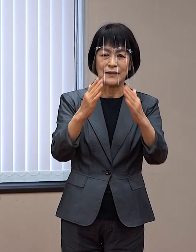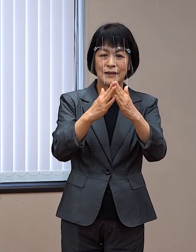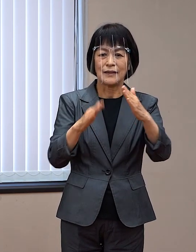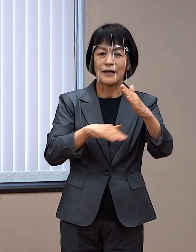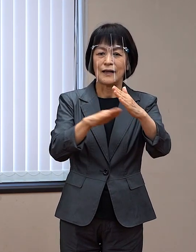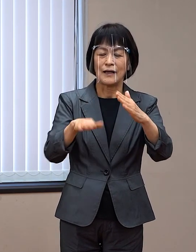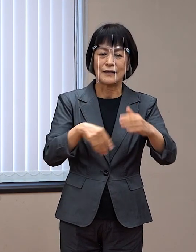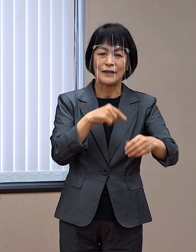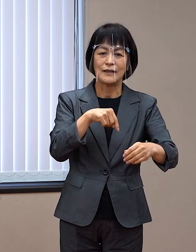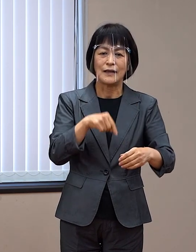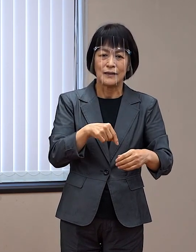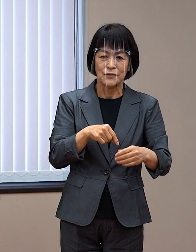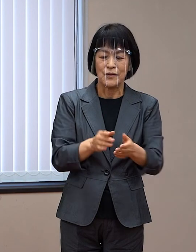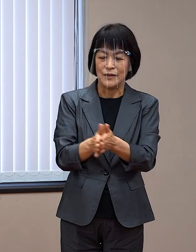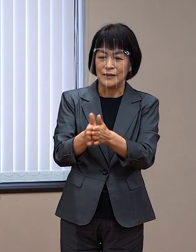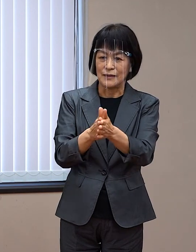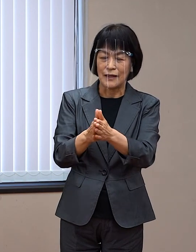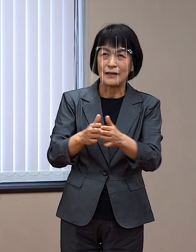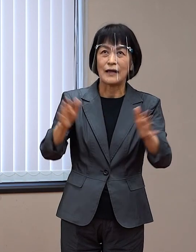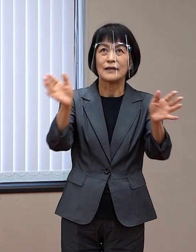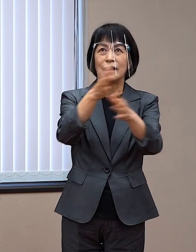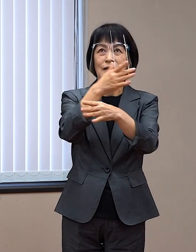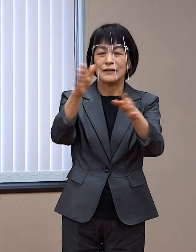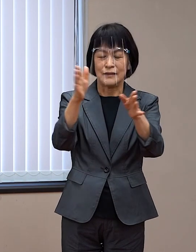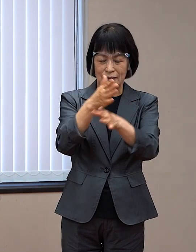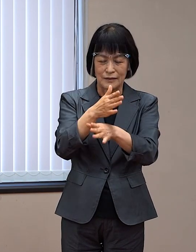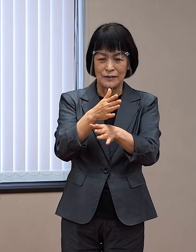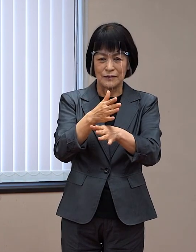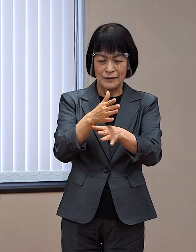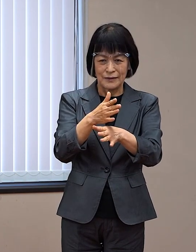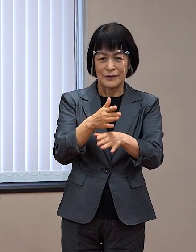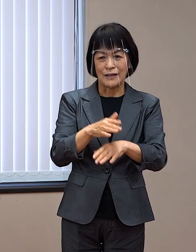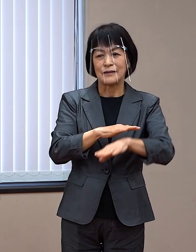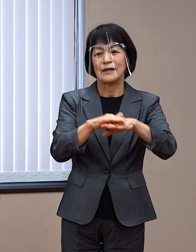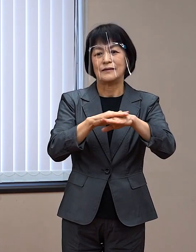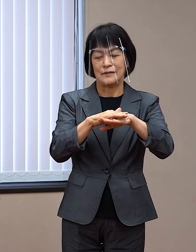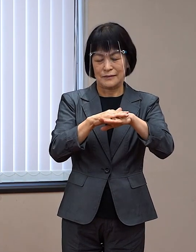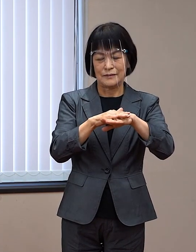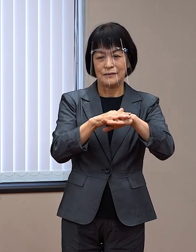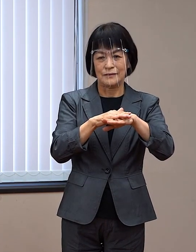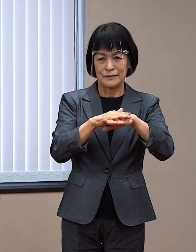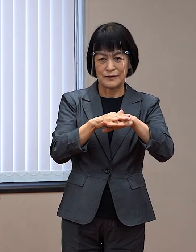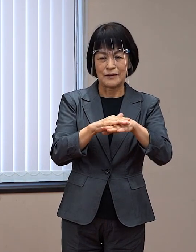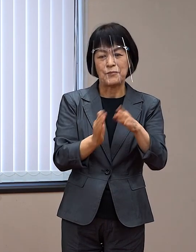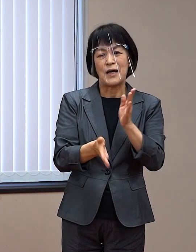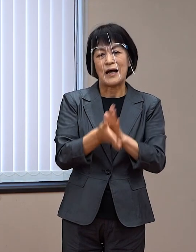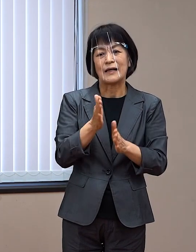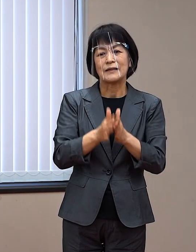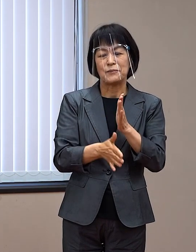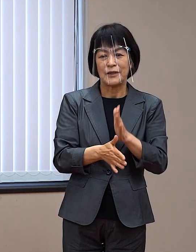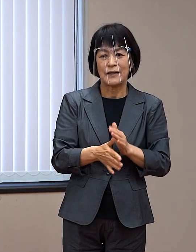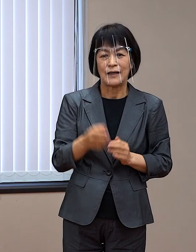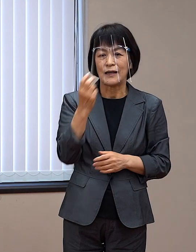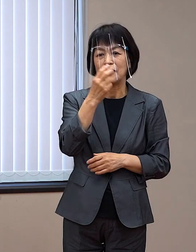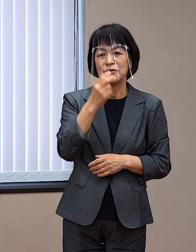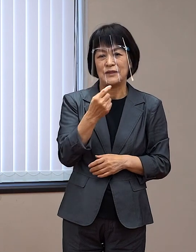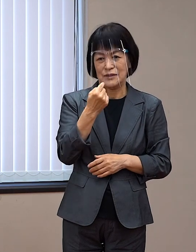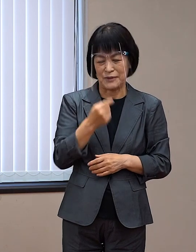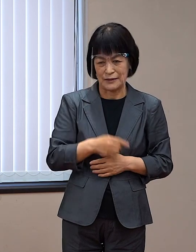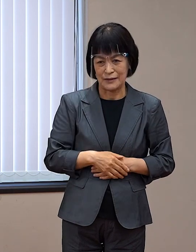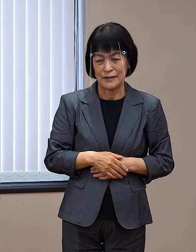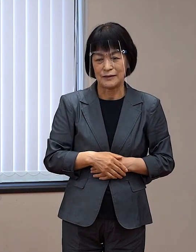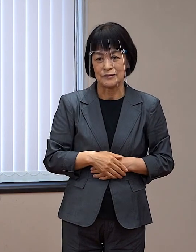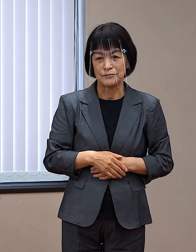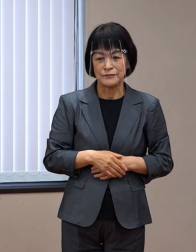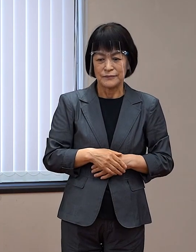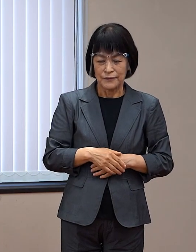内でも手洗いや換気の徹底などの取り組みが重要であると、改めて確認したところであり、